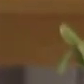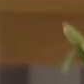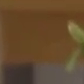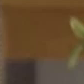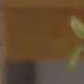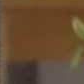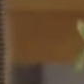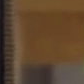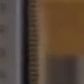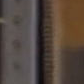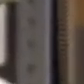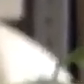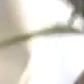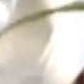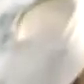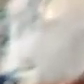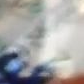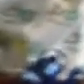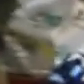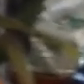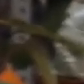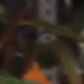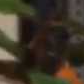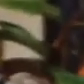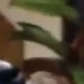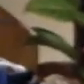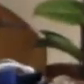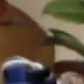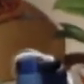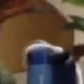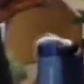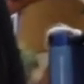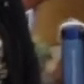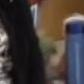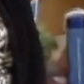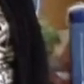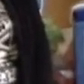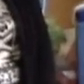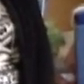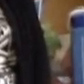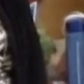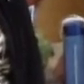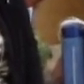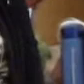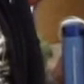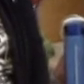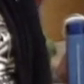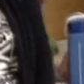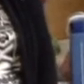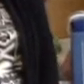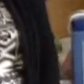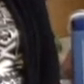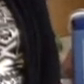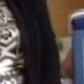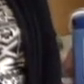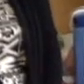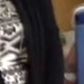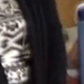acompañar todo el trabajo que fueron haciendo y cómo fueron acompañando